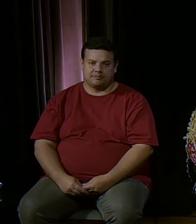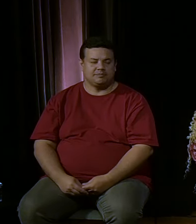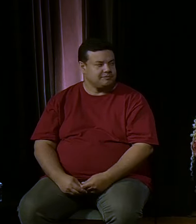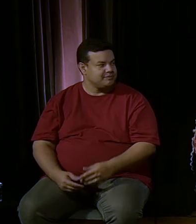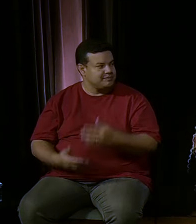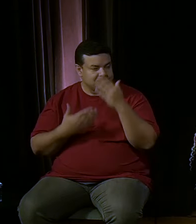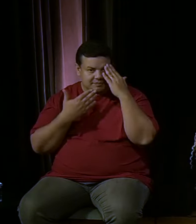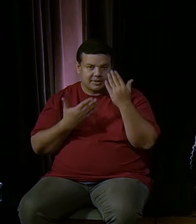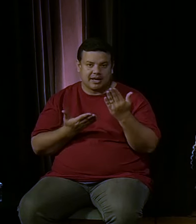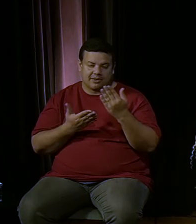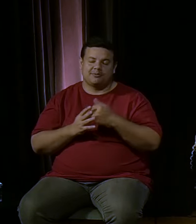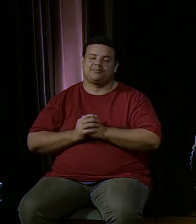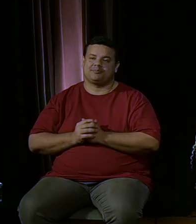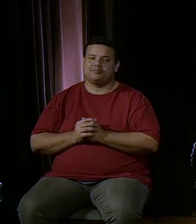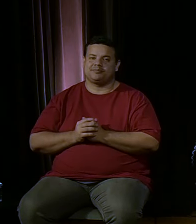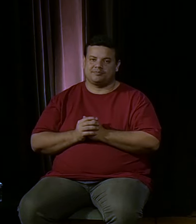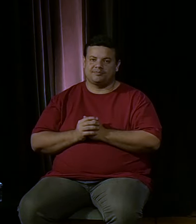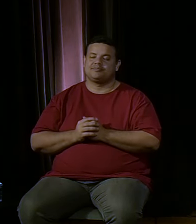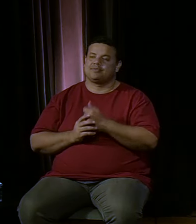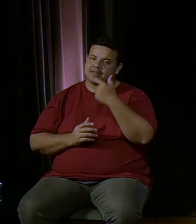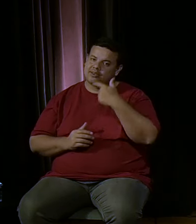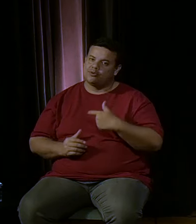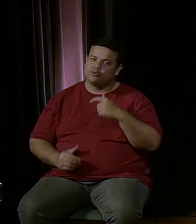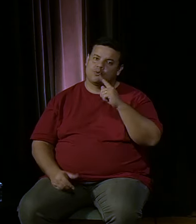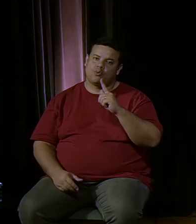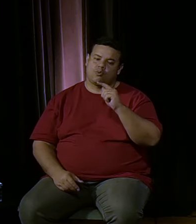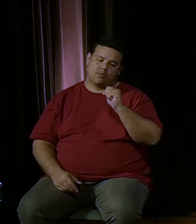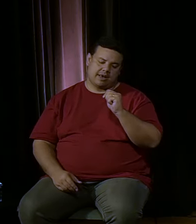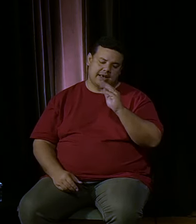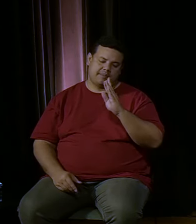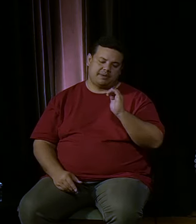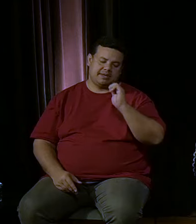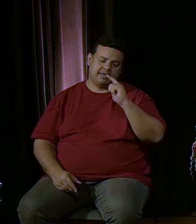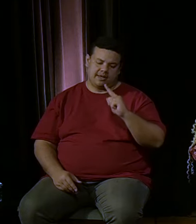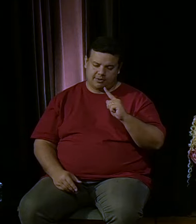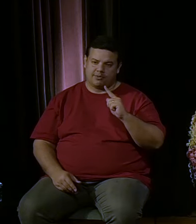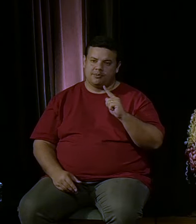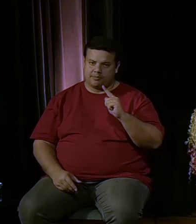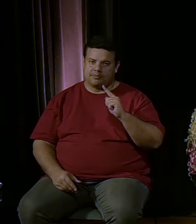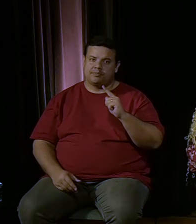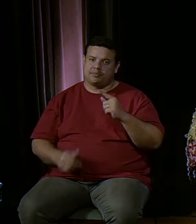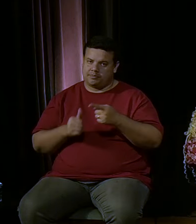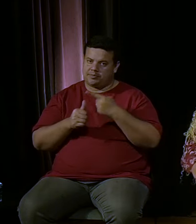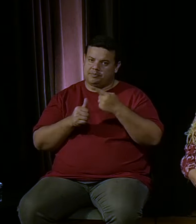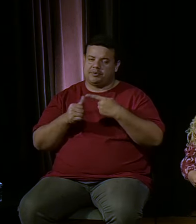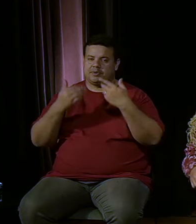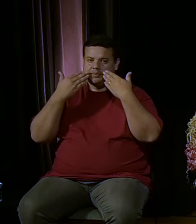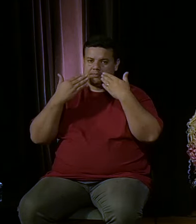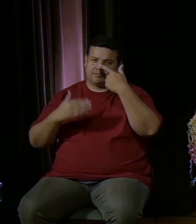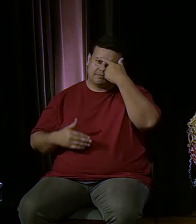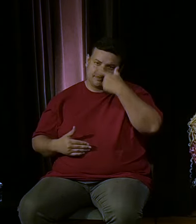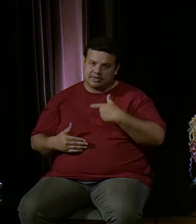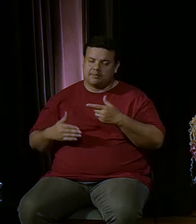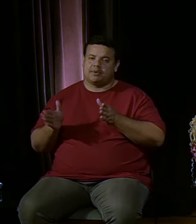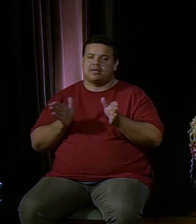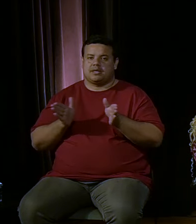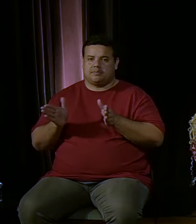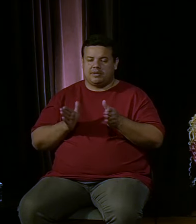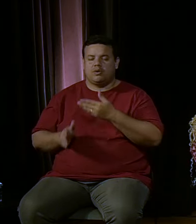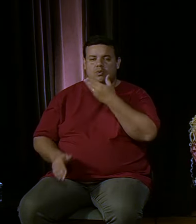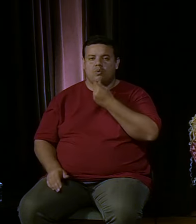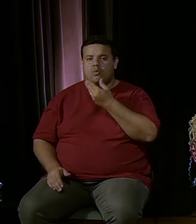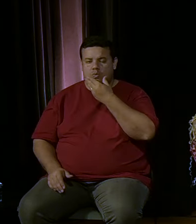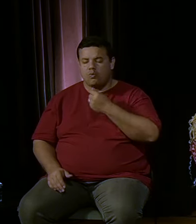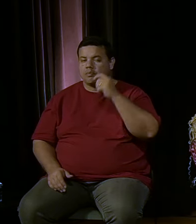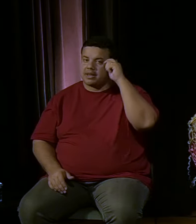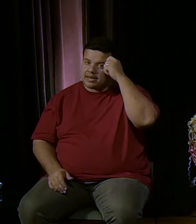Valeu, amiga. Gente, eu sou Gabriel Araújo. Primeiro me descrevendo para acessibilidade também. Eu sou um homem negro